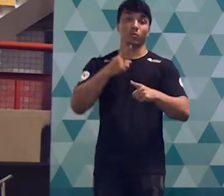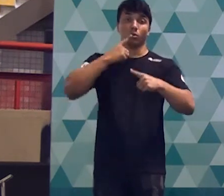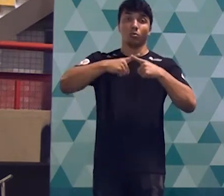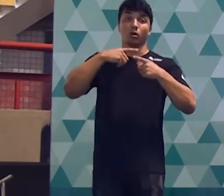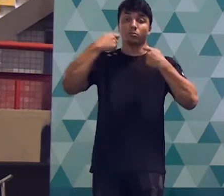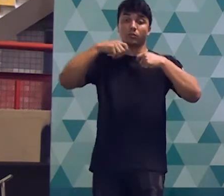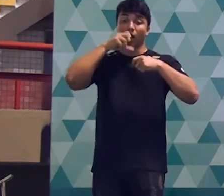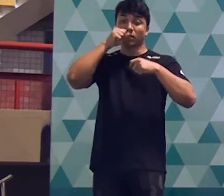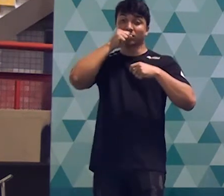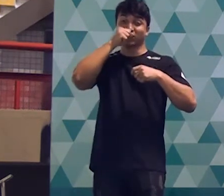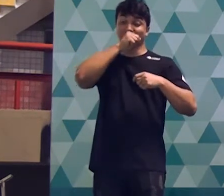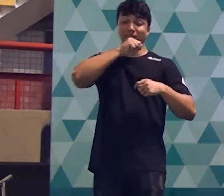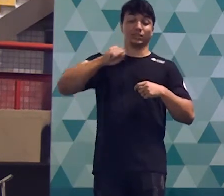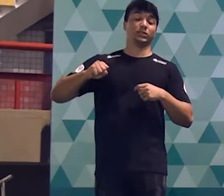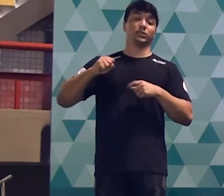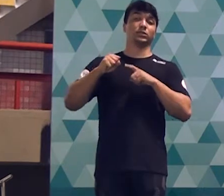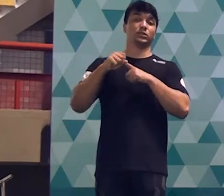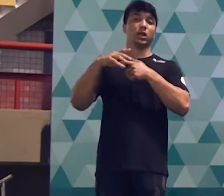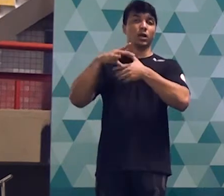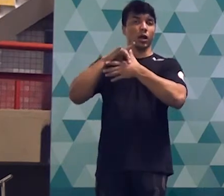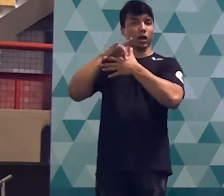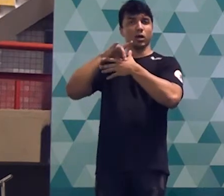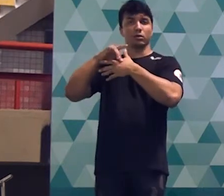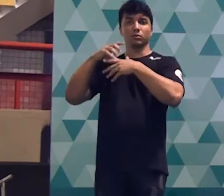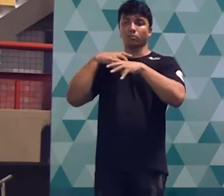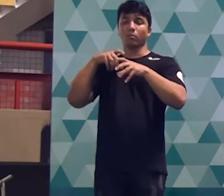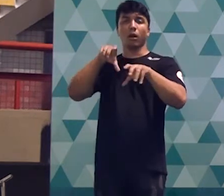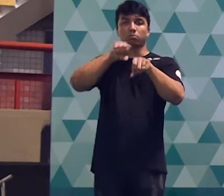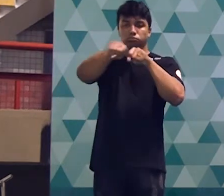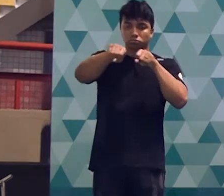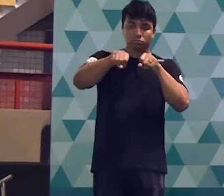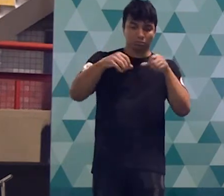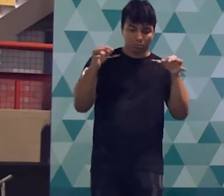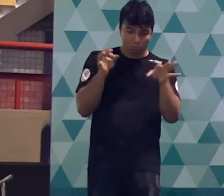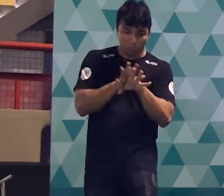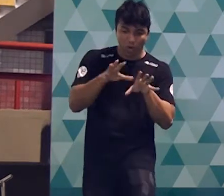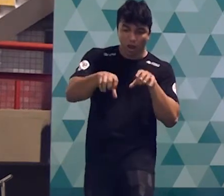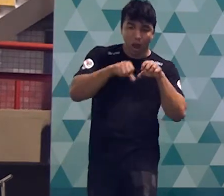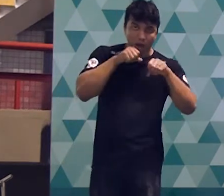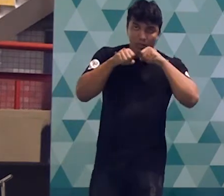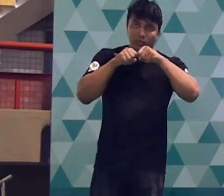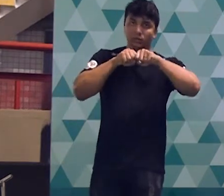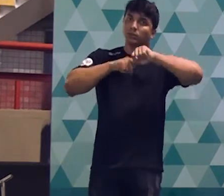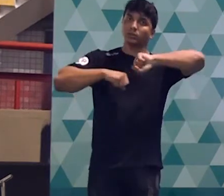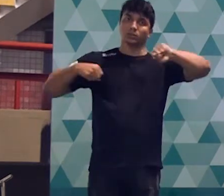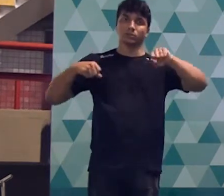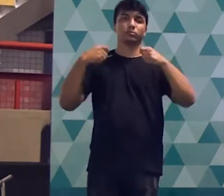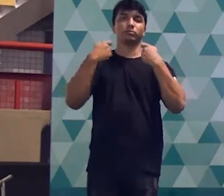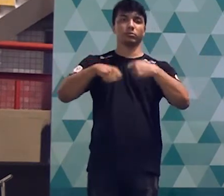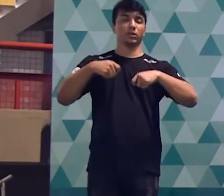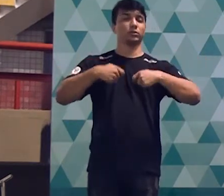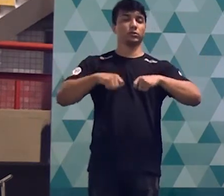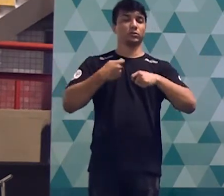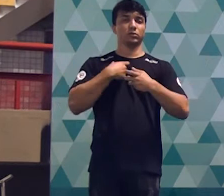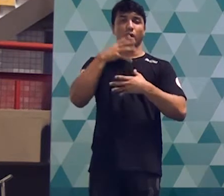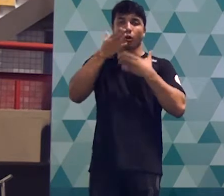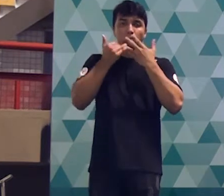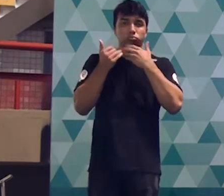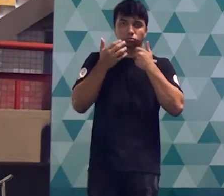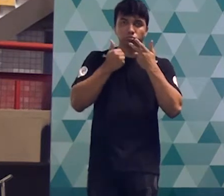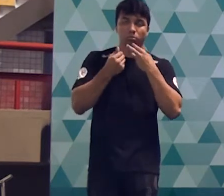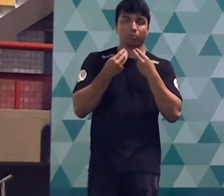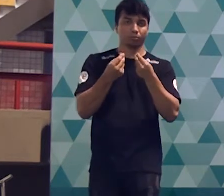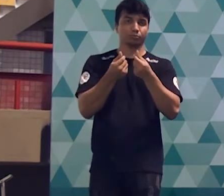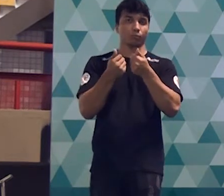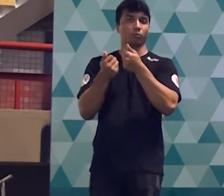que cortar a carne na boca. Ele matava um animal e ele tinha que rasgar o couro e rasgar a